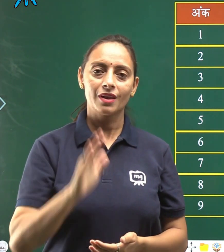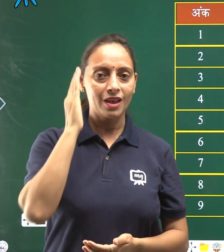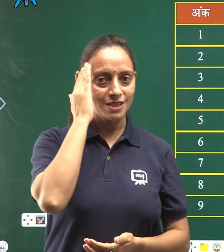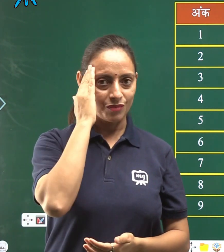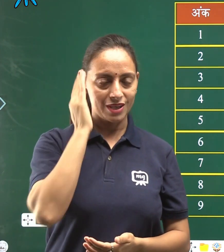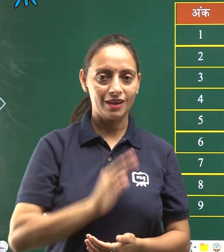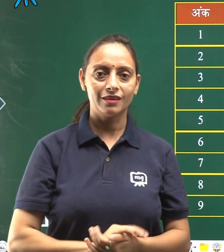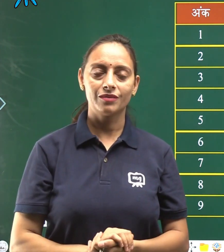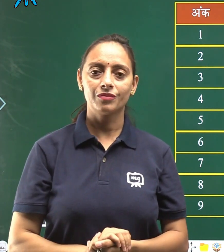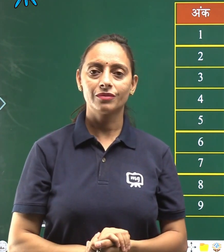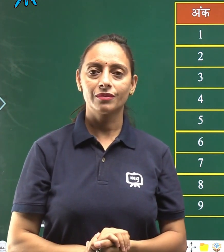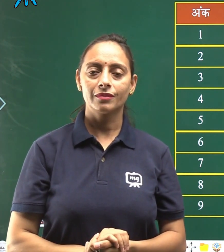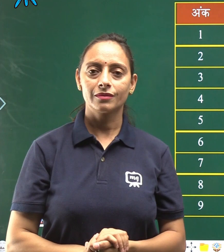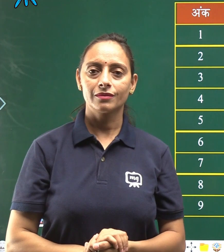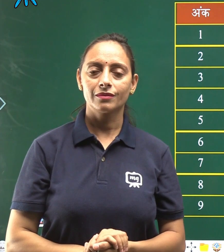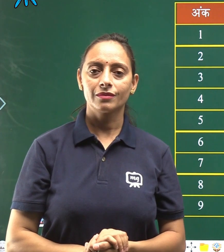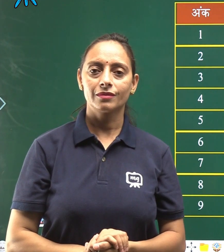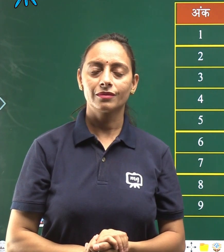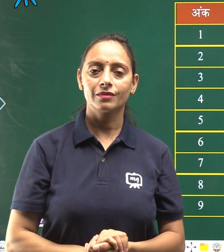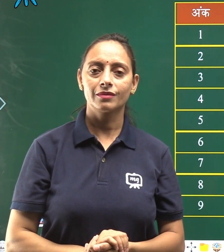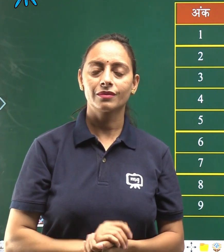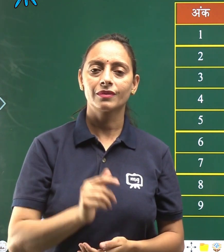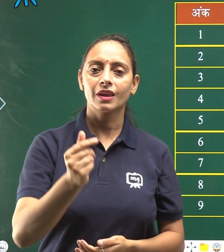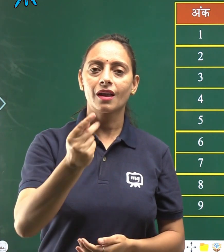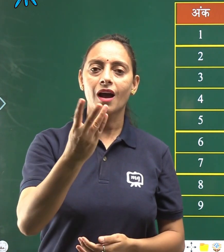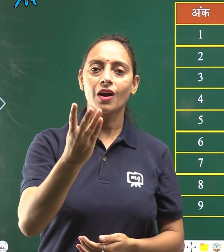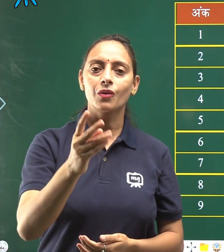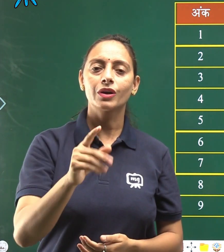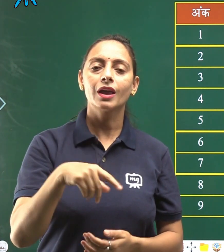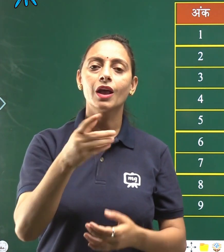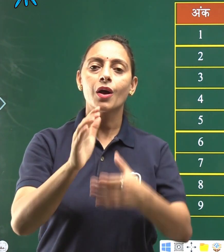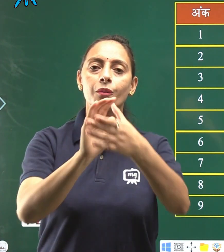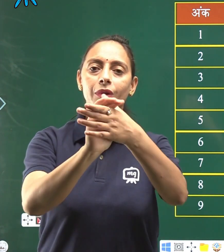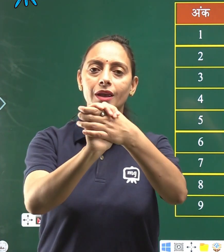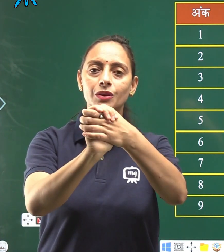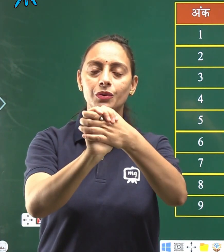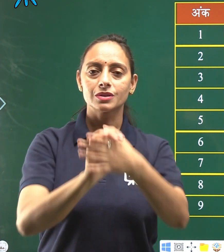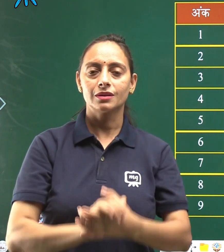समझ में आया? इन अंकों के परम मित्र कौन कौन से हैं?